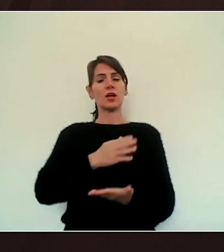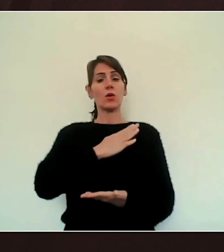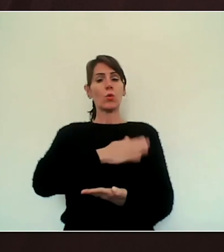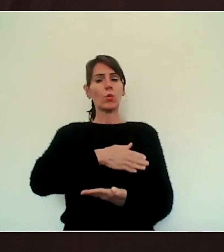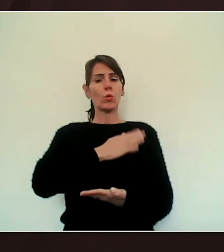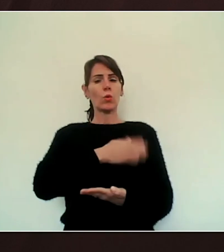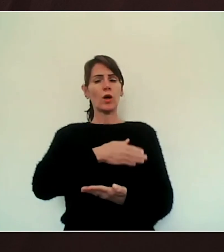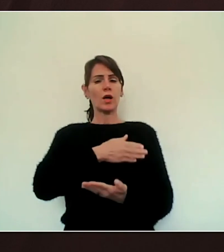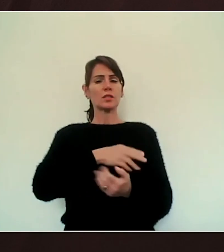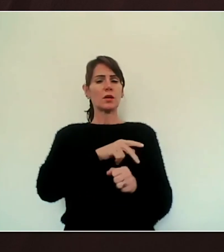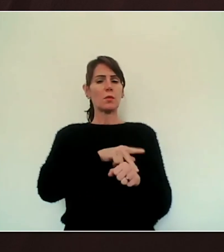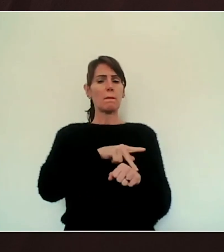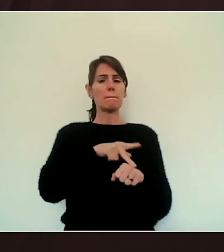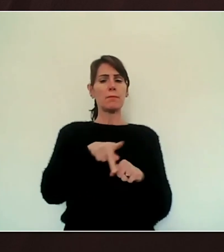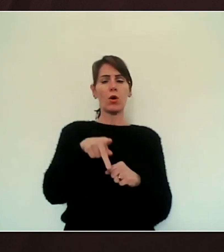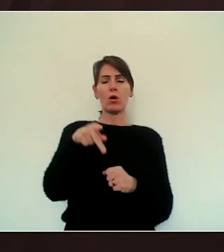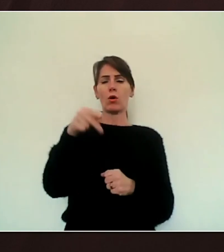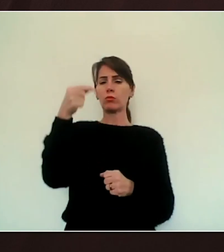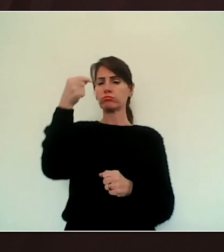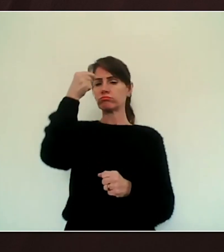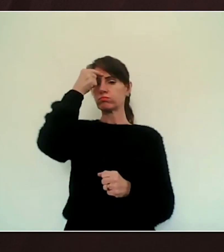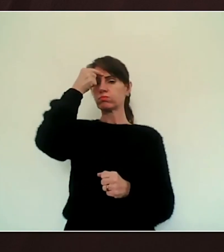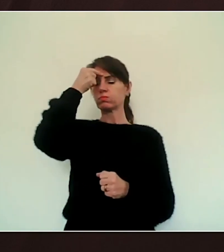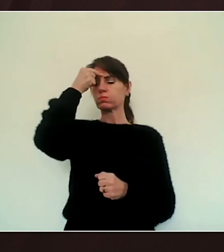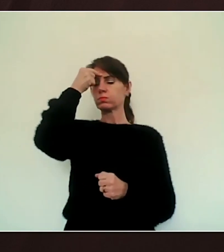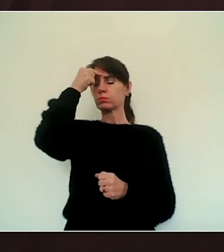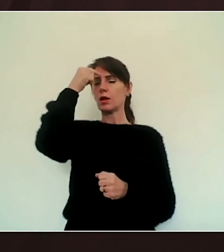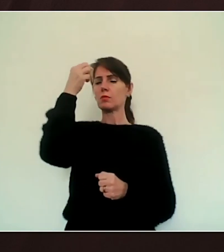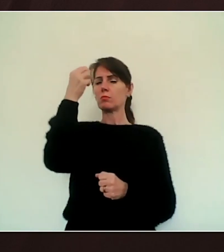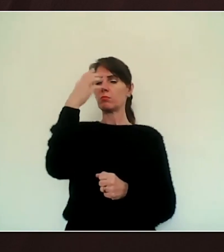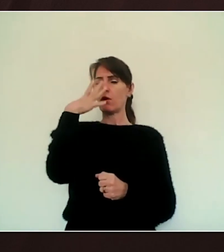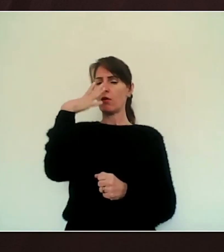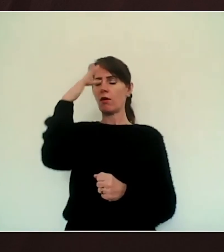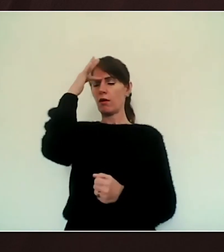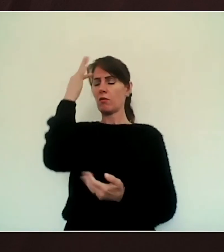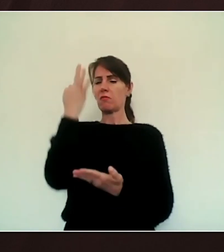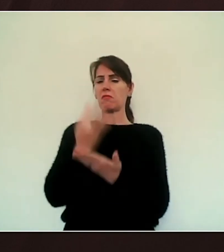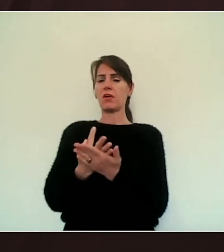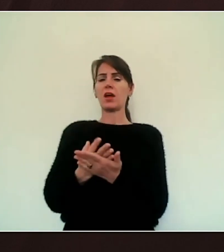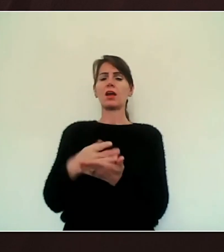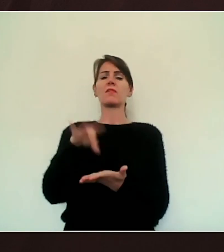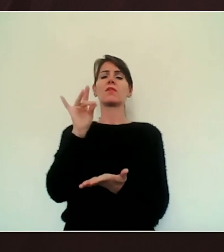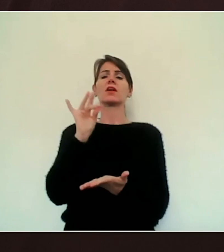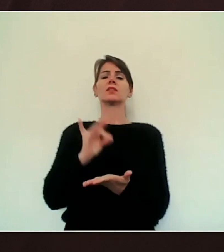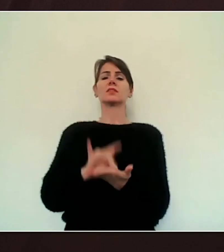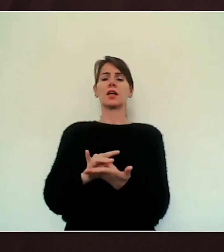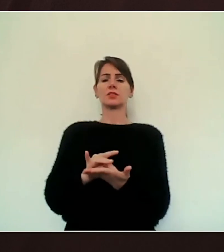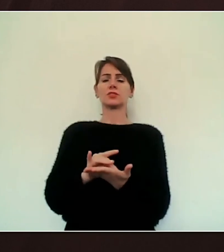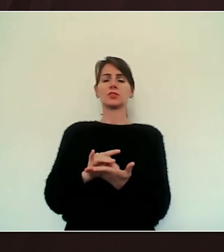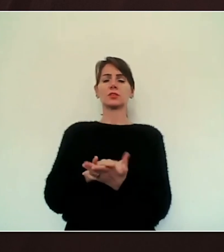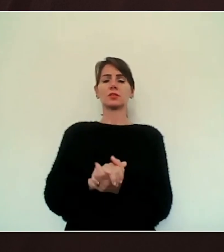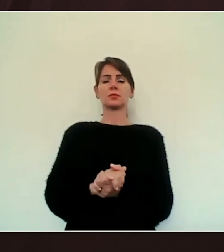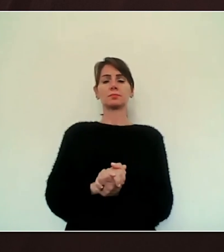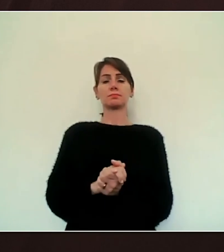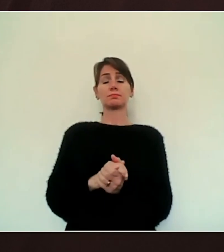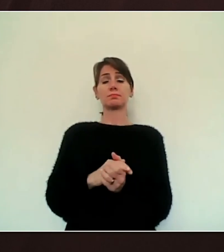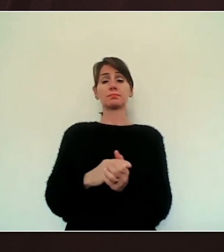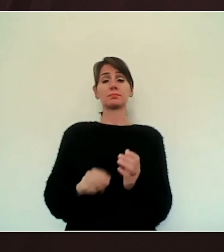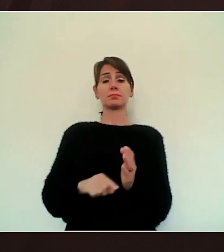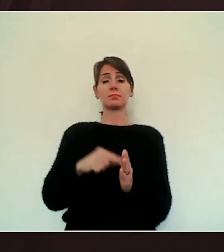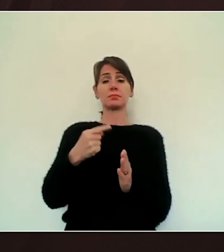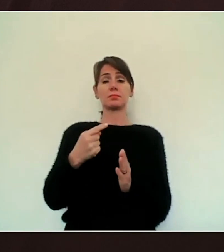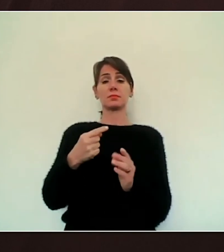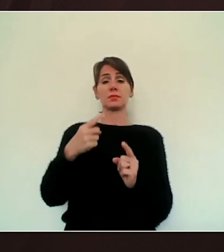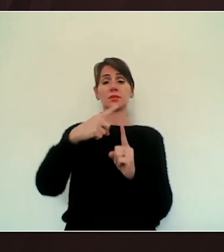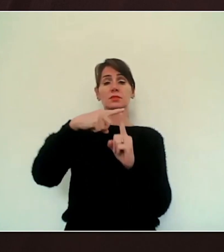de boa consciência e de fé sem hipocrisia, está em 1 Timóteo 1, 5.